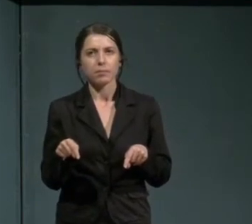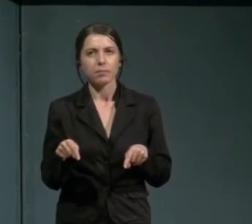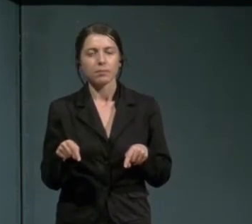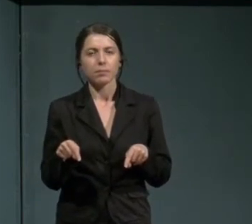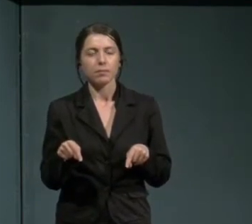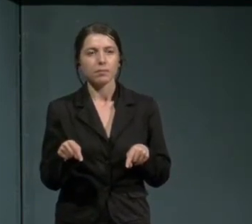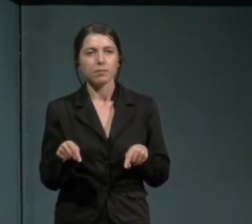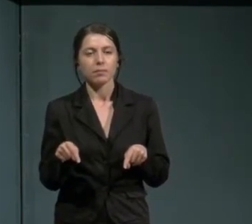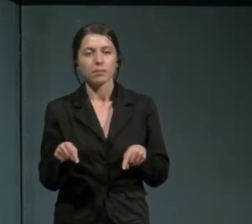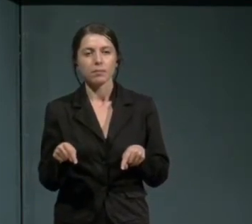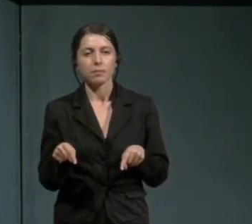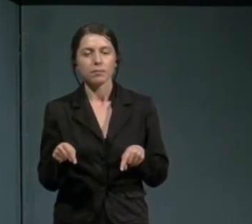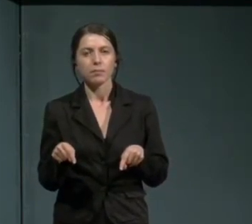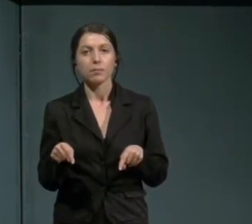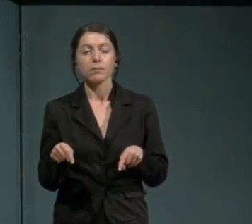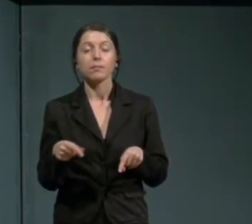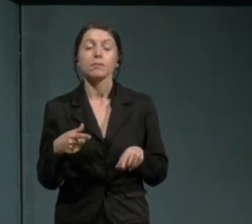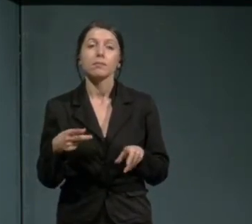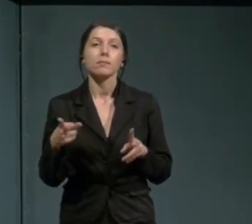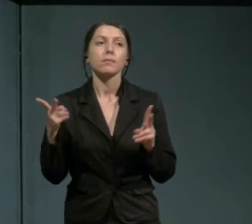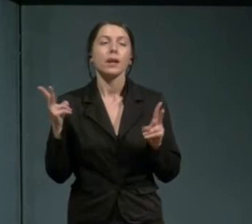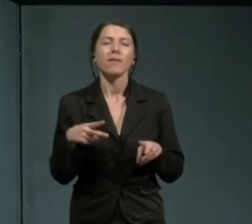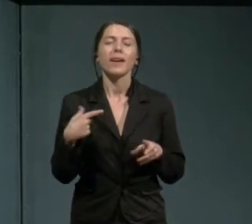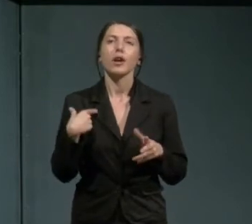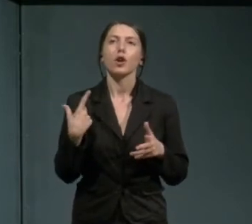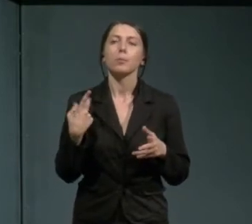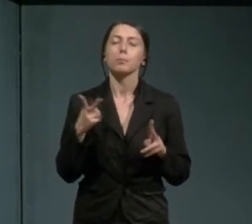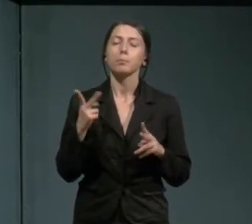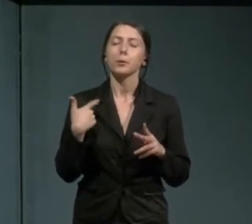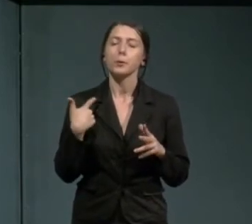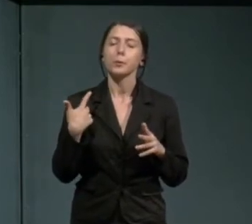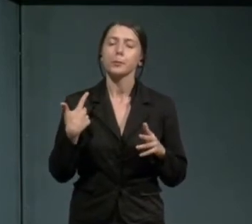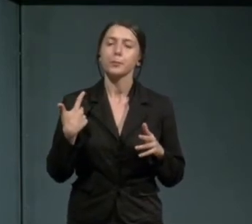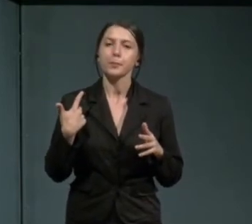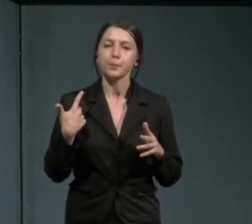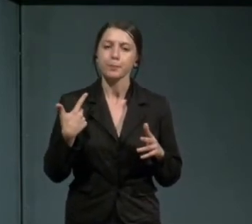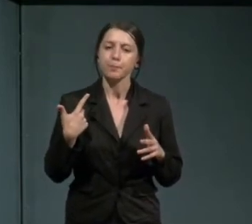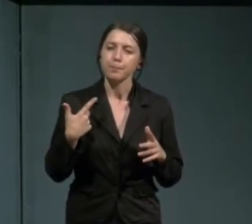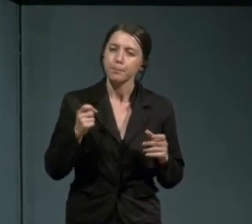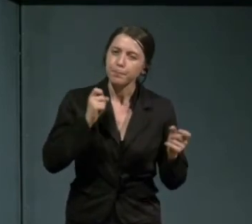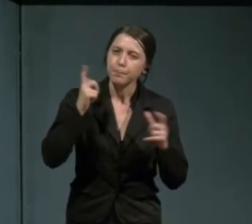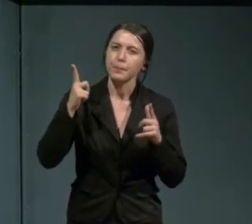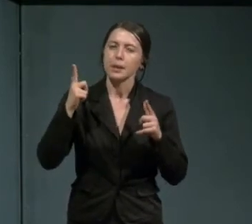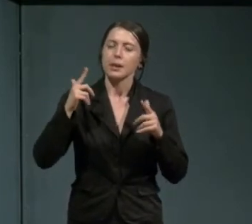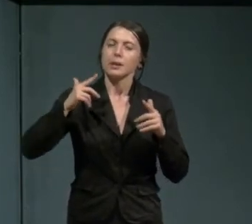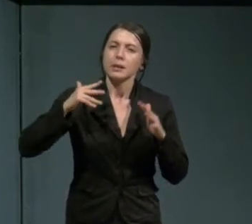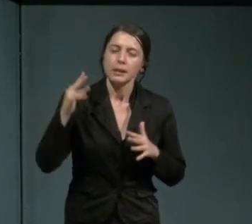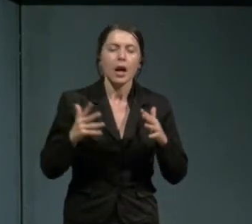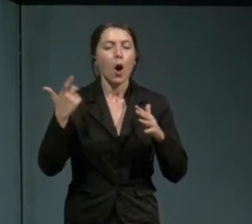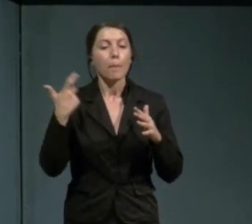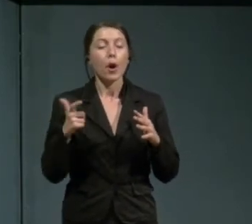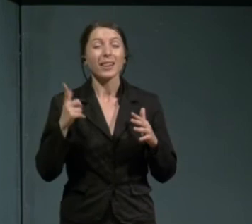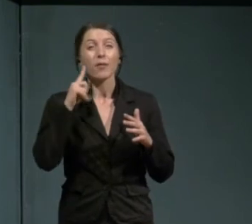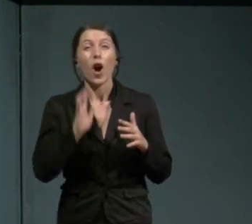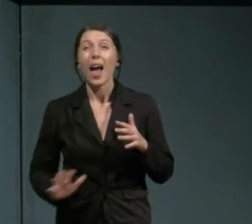comunque era abbastanza sono stata turbata molti perché nel nostro spazio politico in